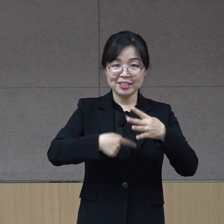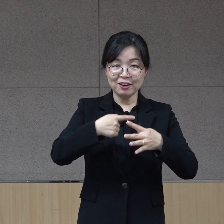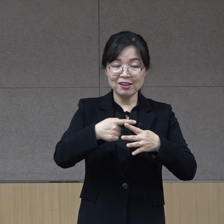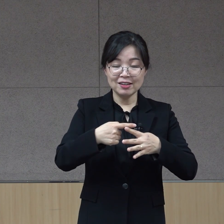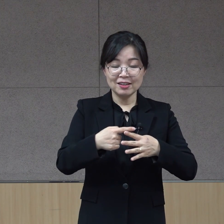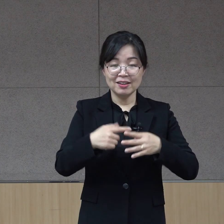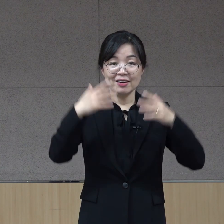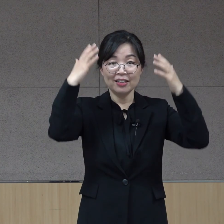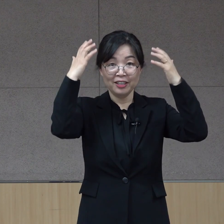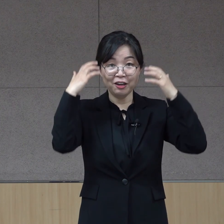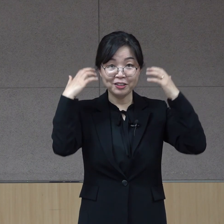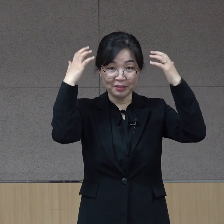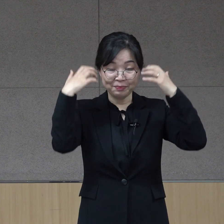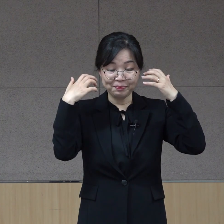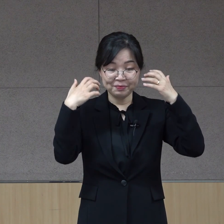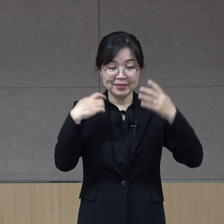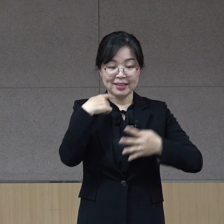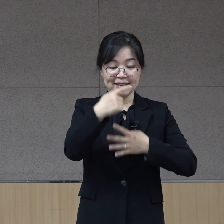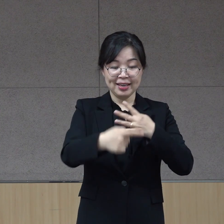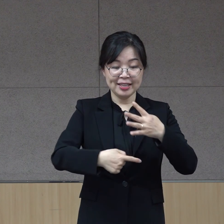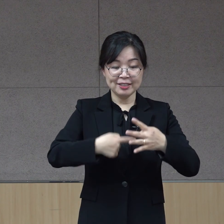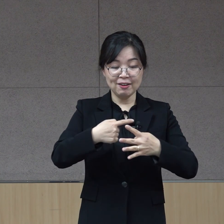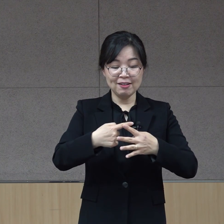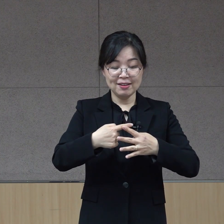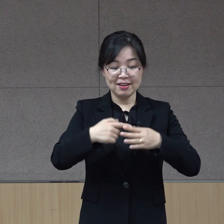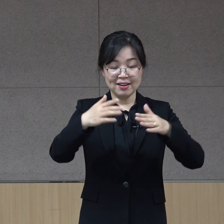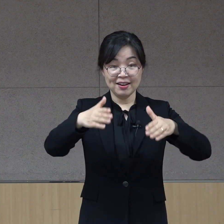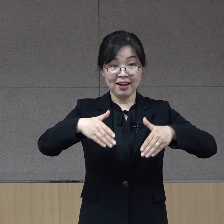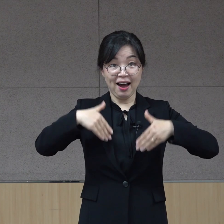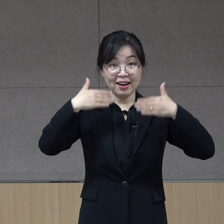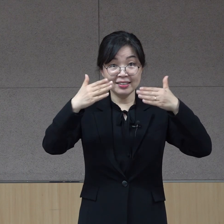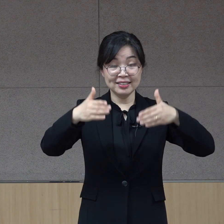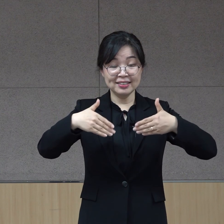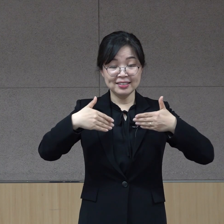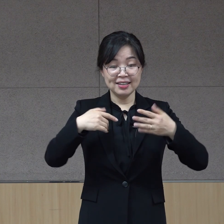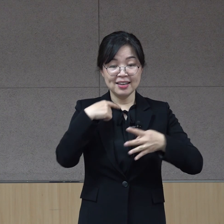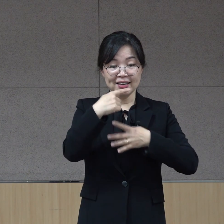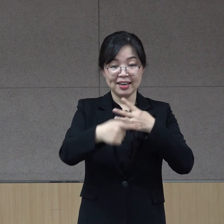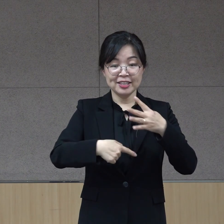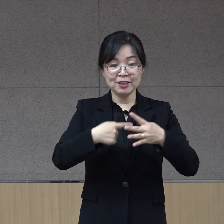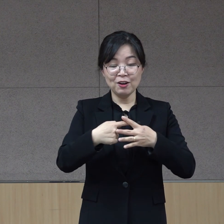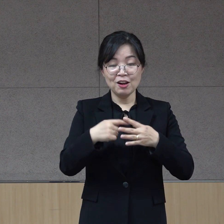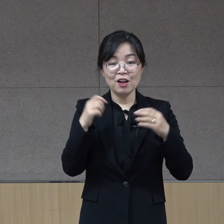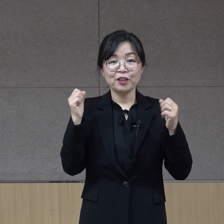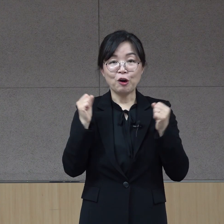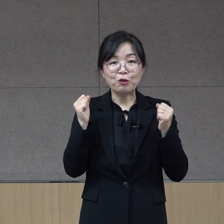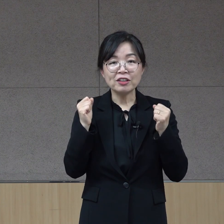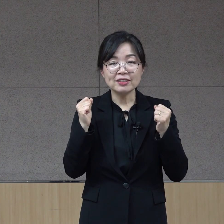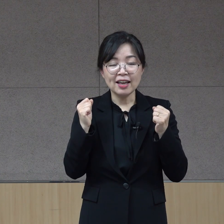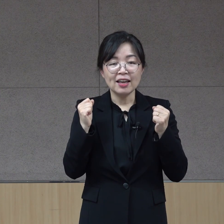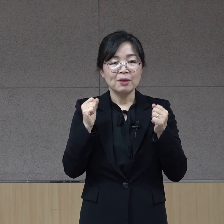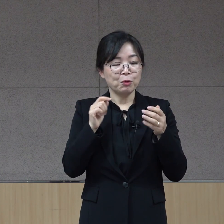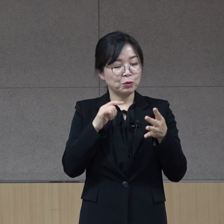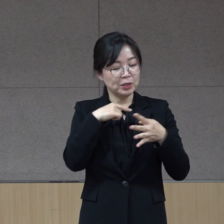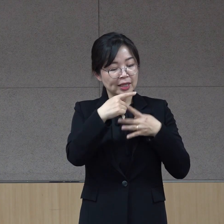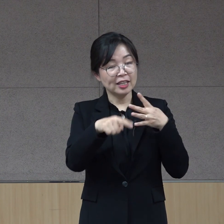계절, 여름, 계절, 가을, 계절, 겨울이었는데 보통 이